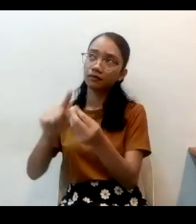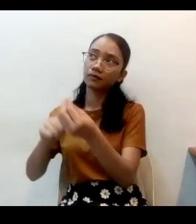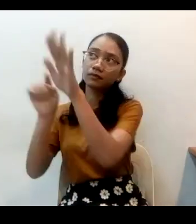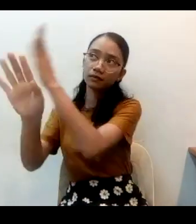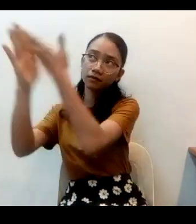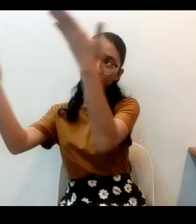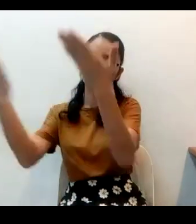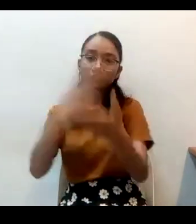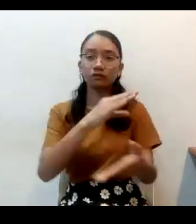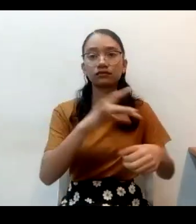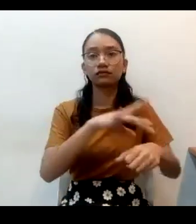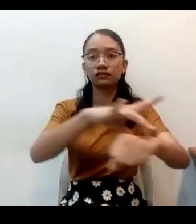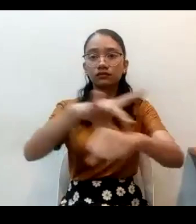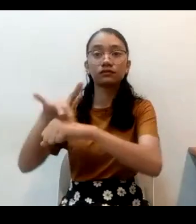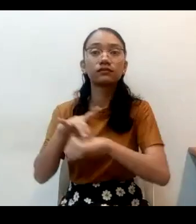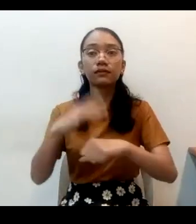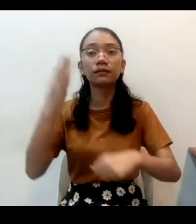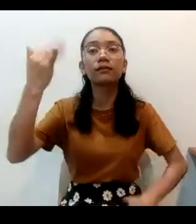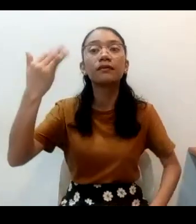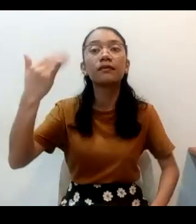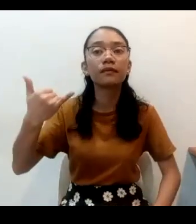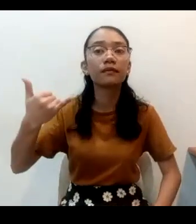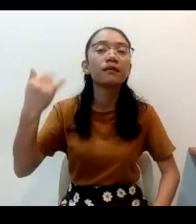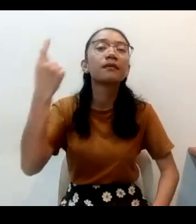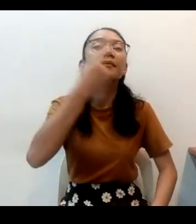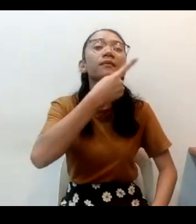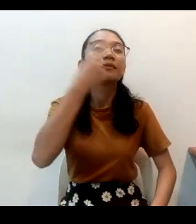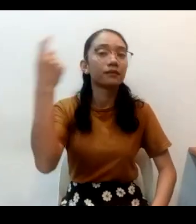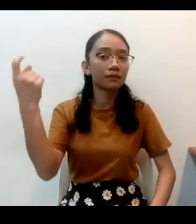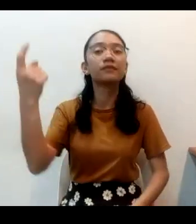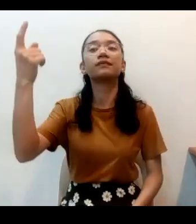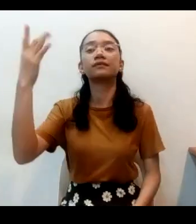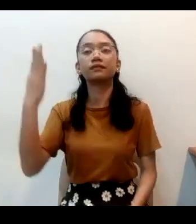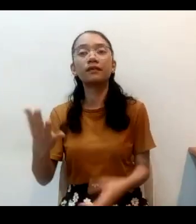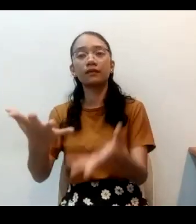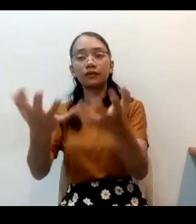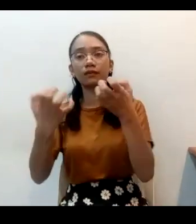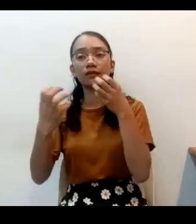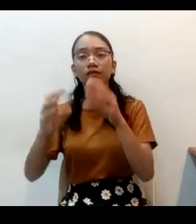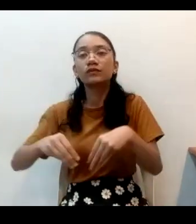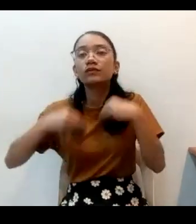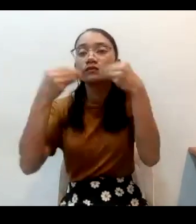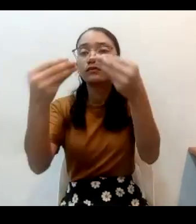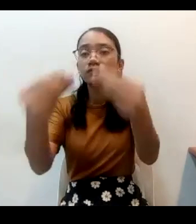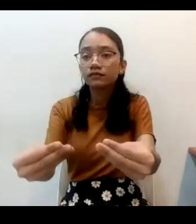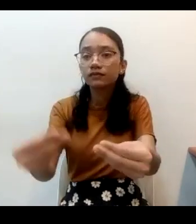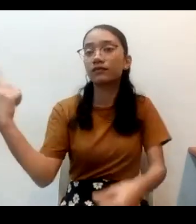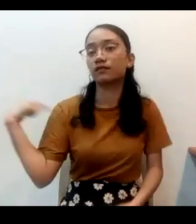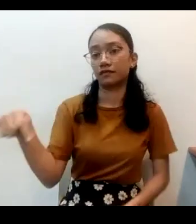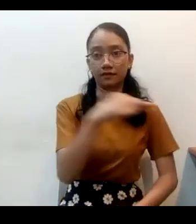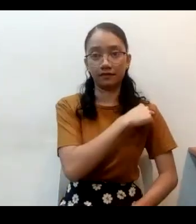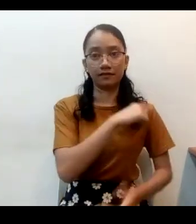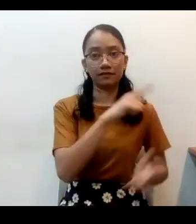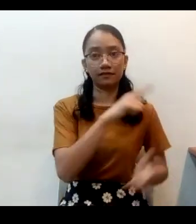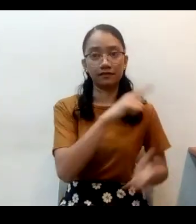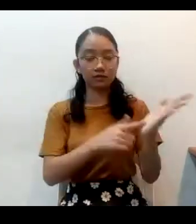binabanggit yung mga parte ng langit at lupa? Because God wants to give us the lesson through these old things. Dahil